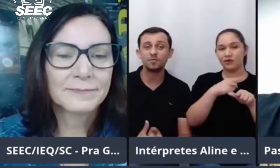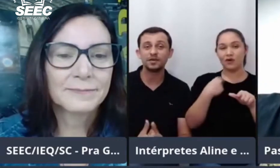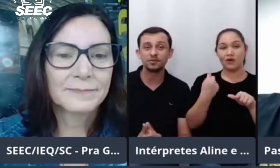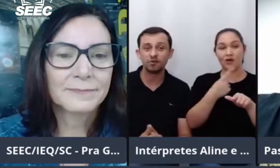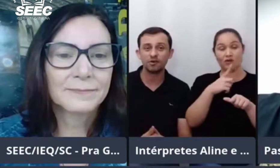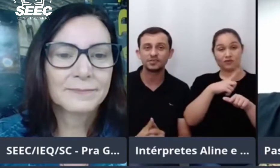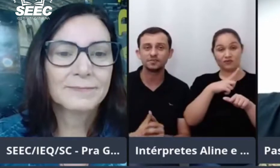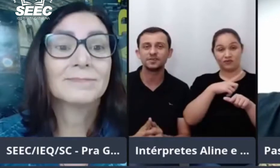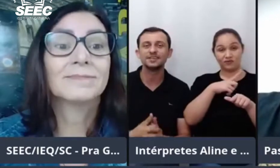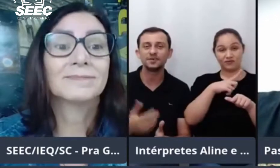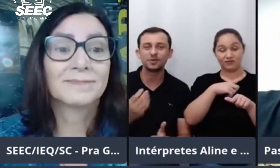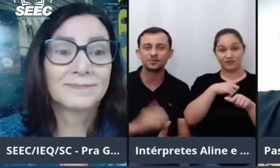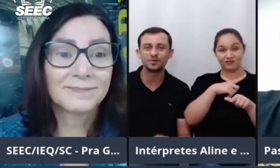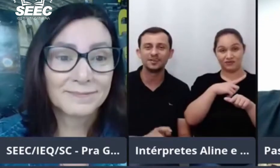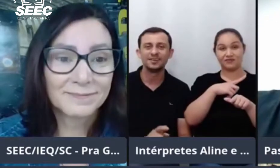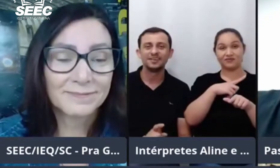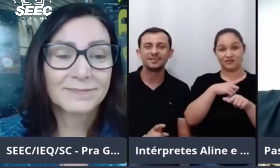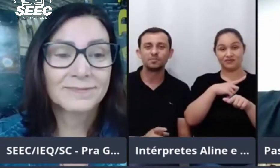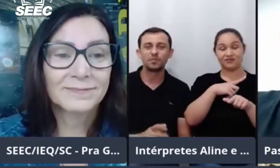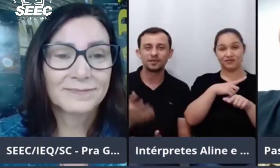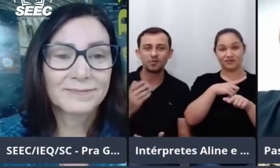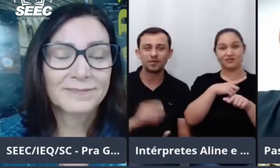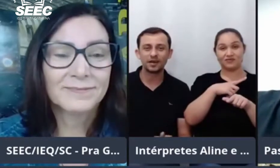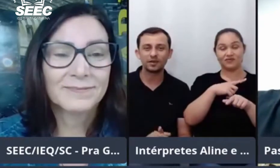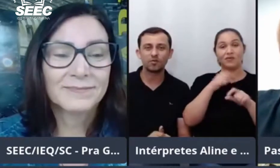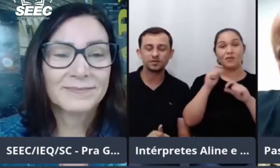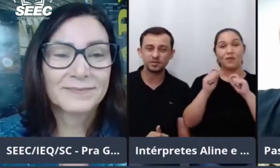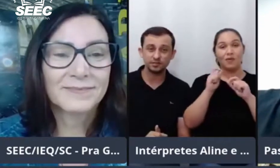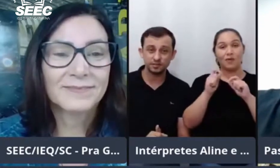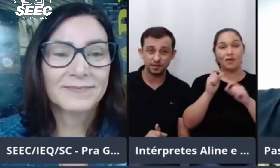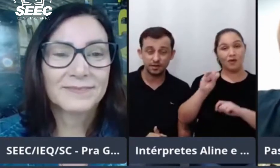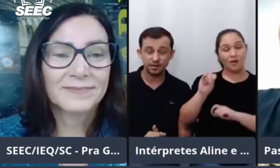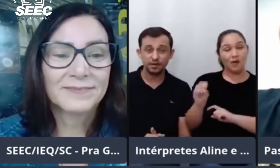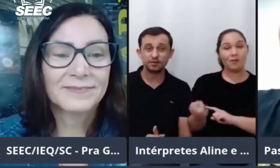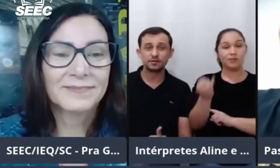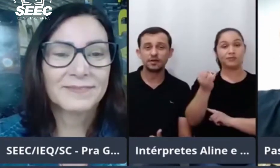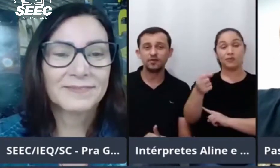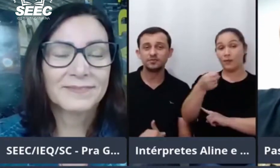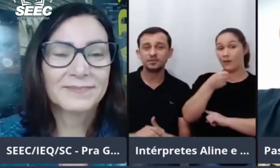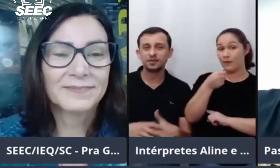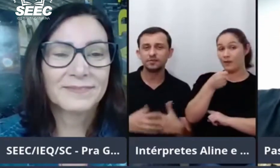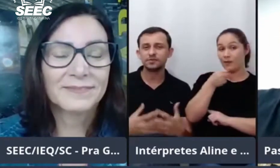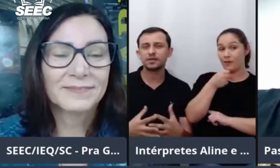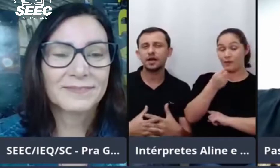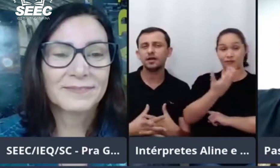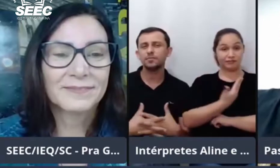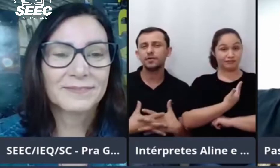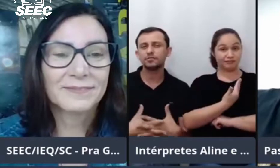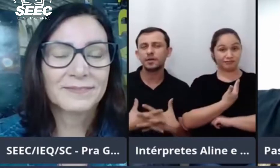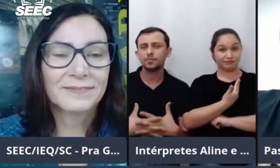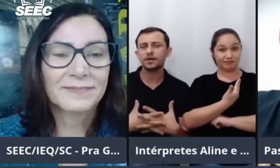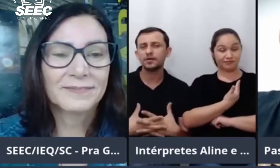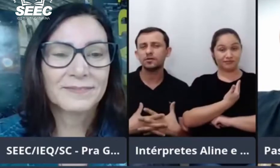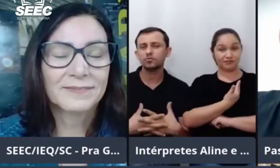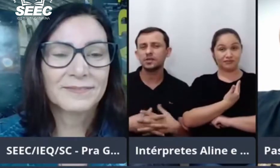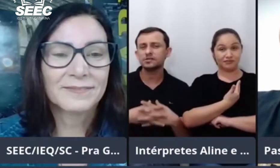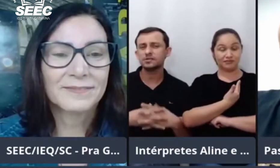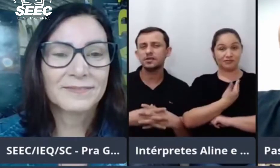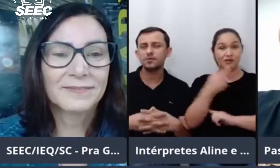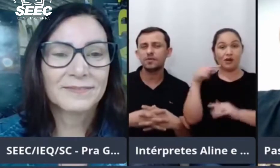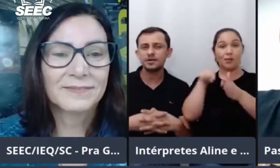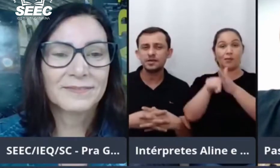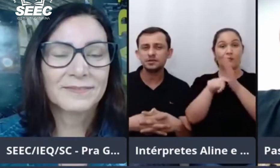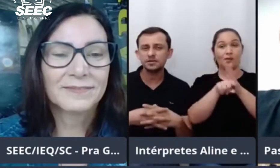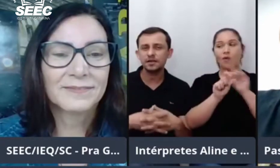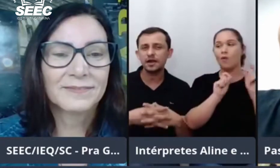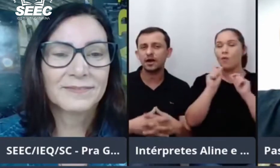entrevistar uma amiga nossa, a Fran, né, pastor, que congrega com a gente. Então, de entrevistar e perguntar para ela o que